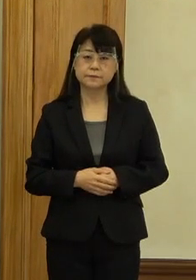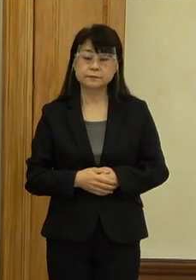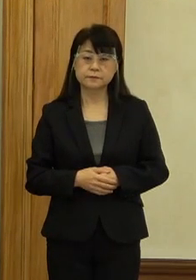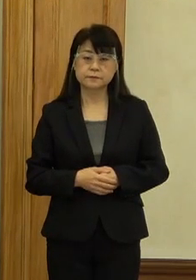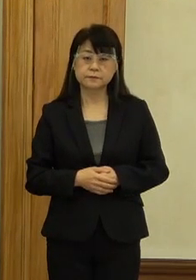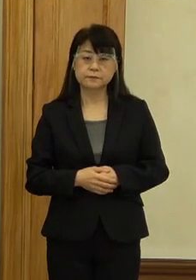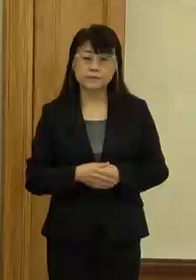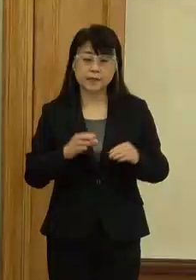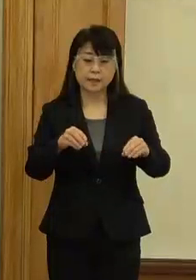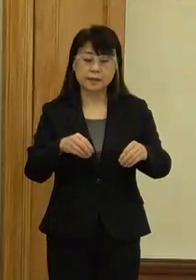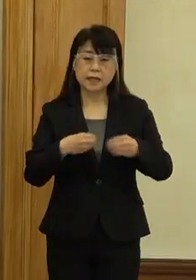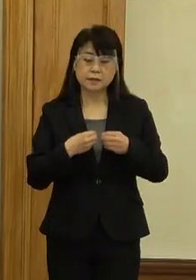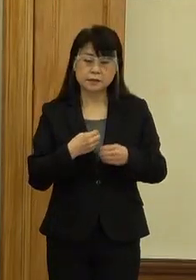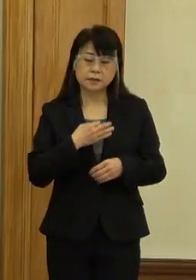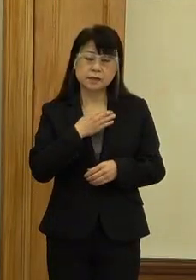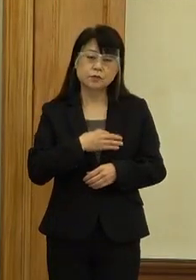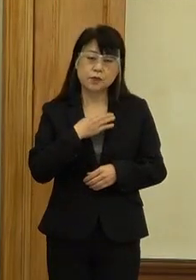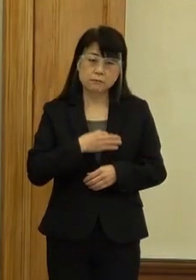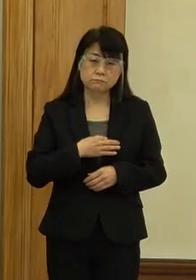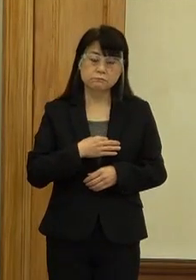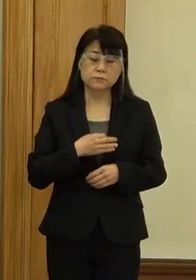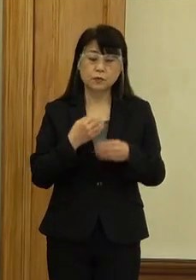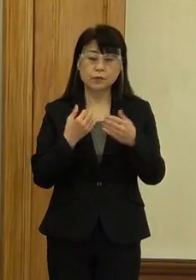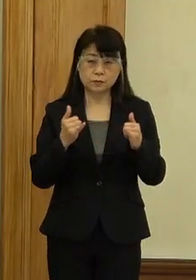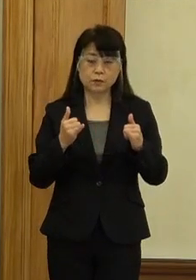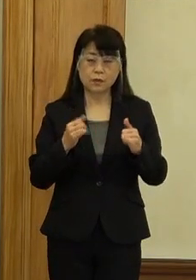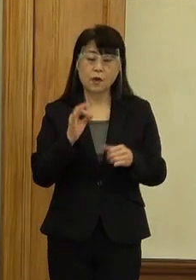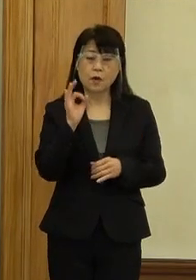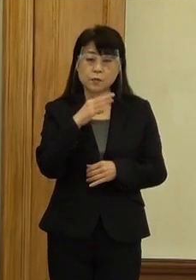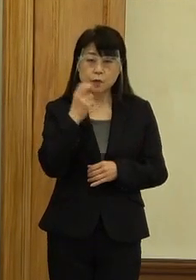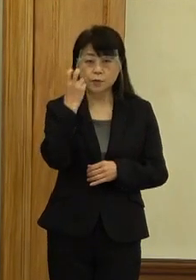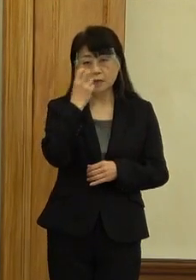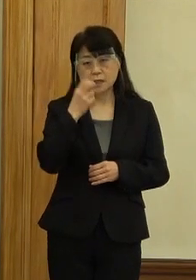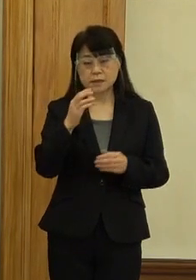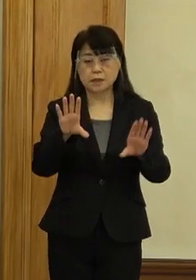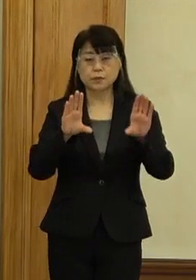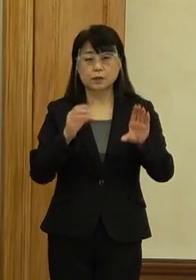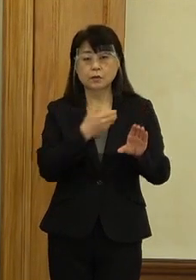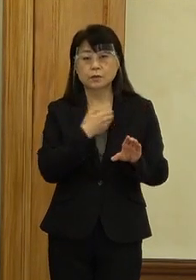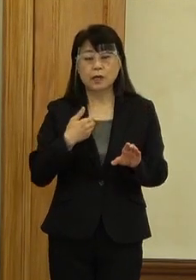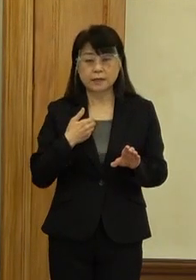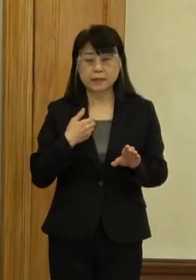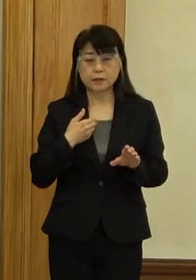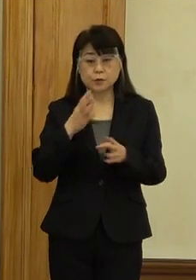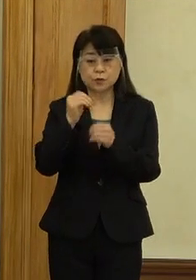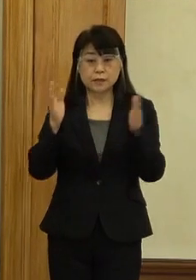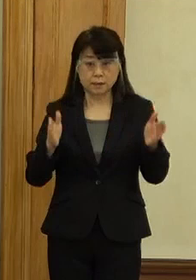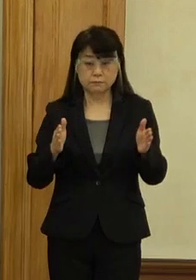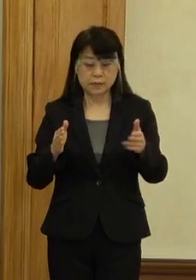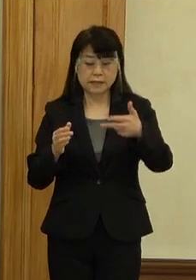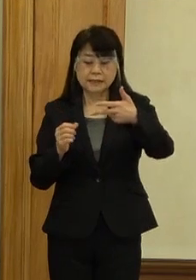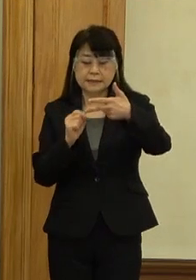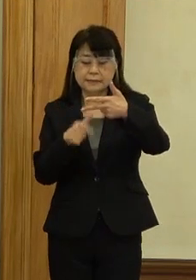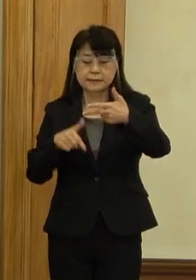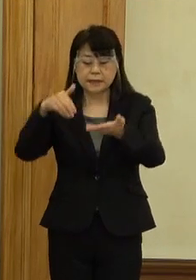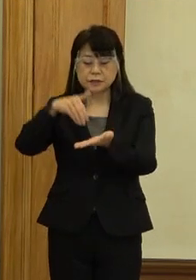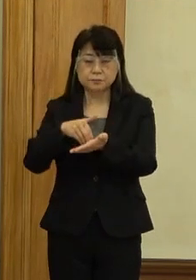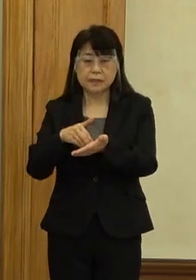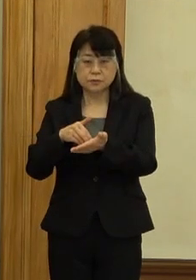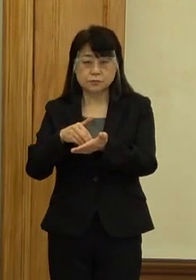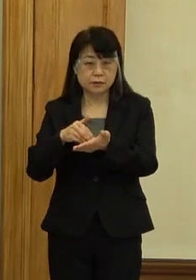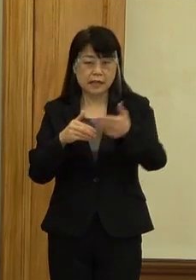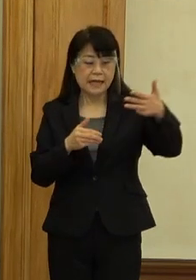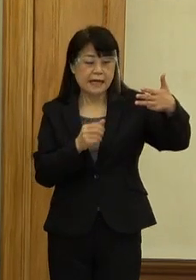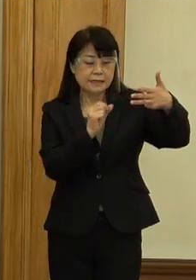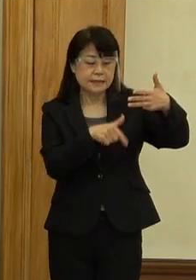次に感染に不安を感じられる方が無料で検査を受けられる期間を7月末から8月末